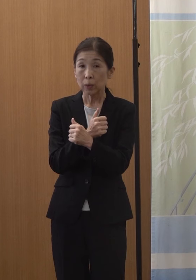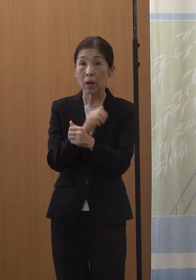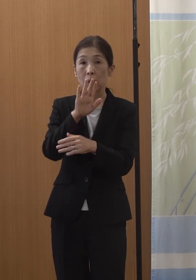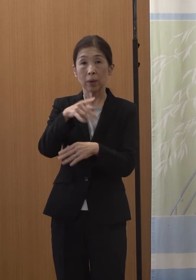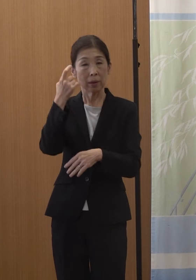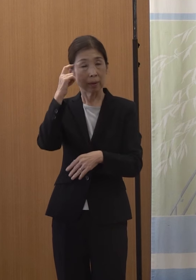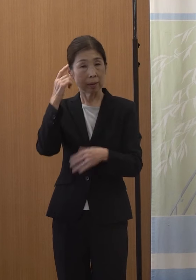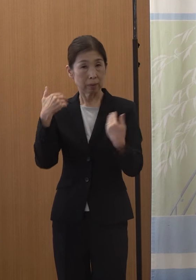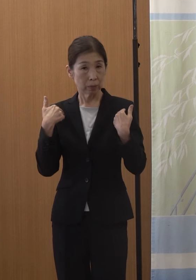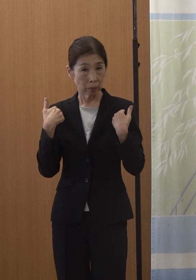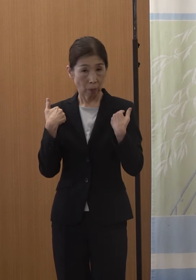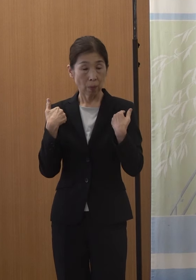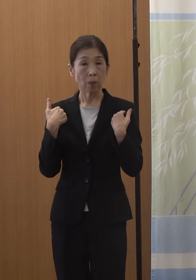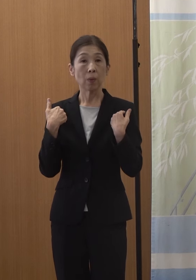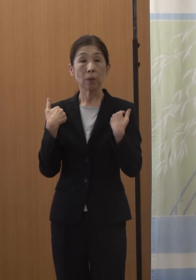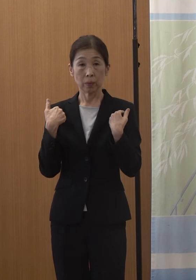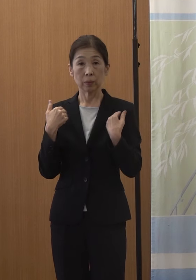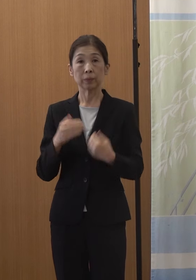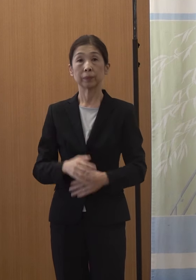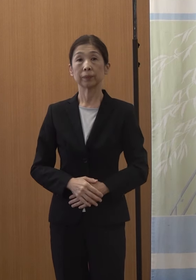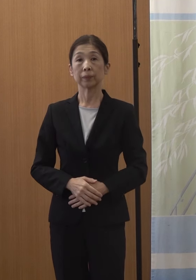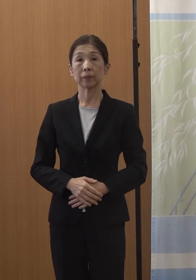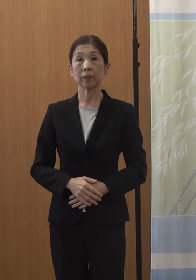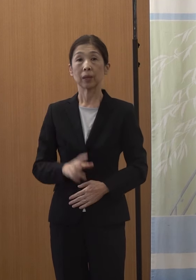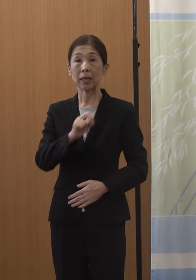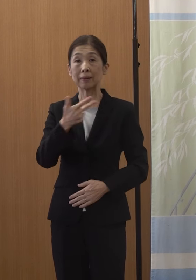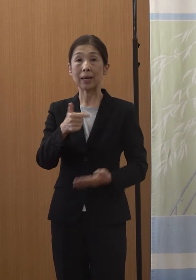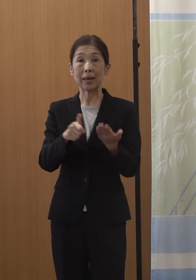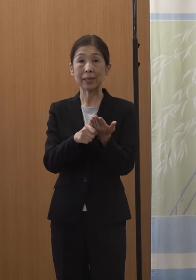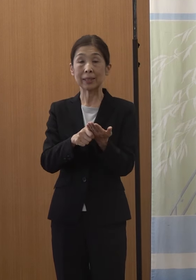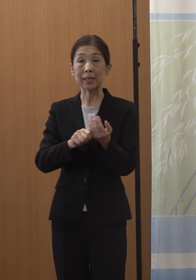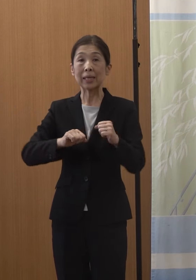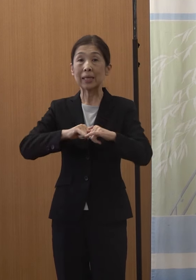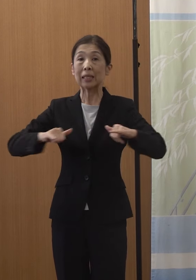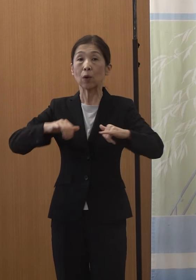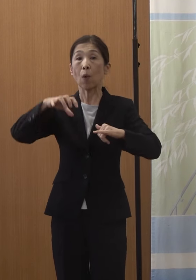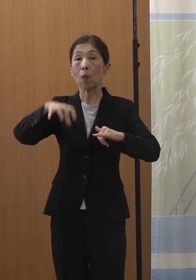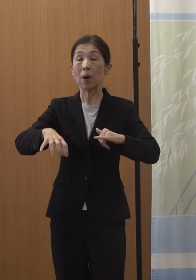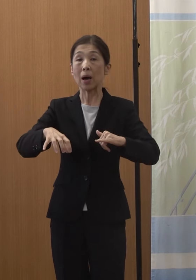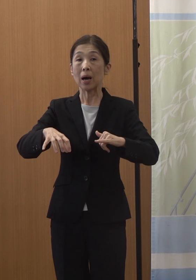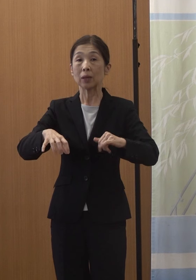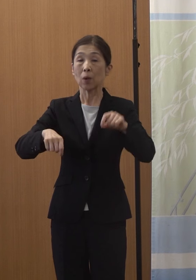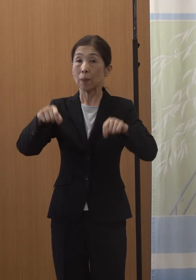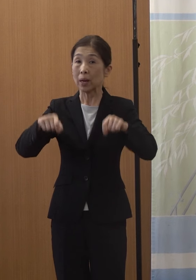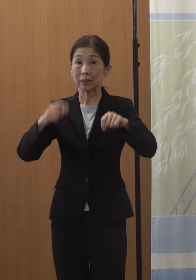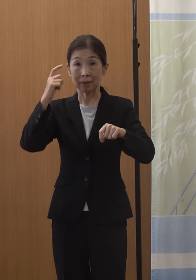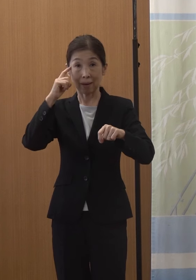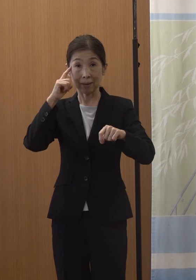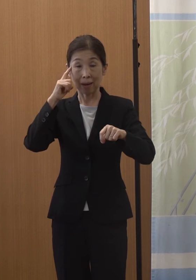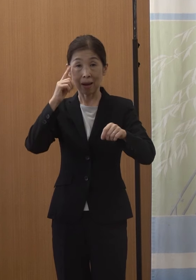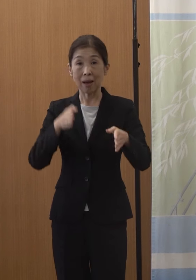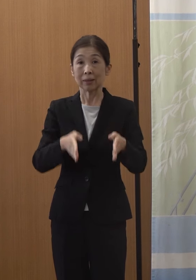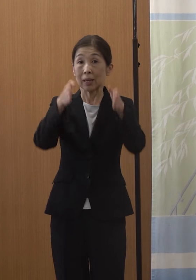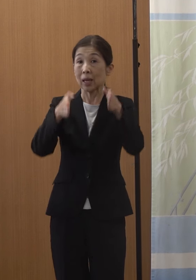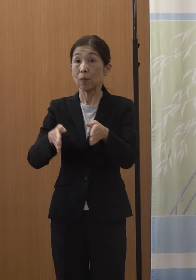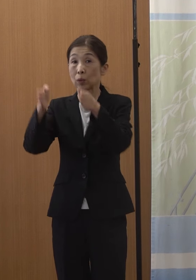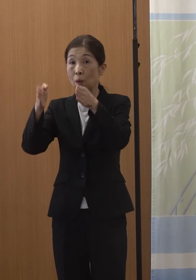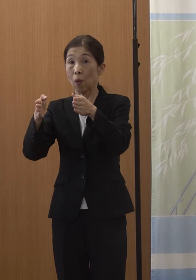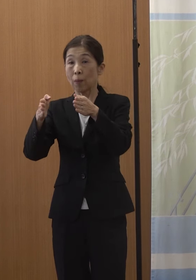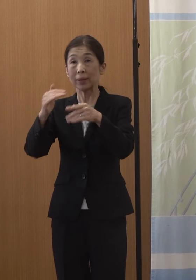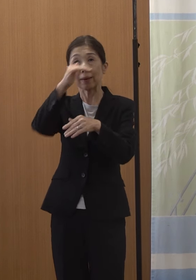考えさせていただきますが、この中では、金沢駅広場と調和した建築物等の意匠や景観に